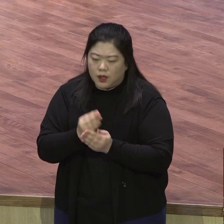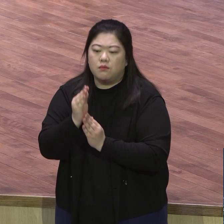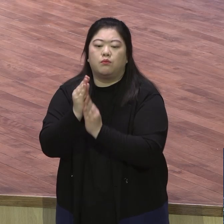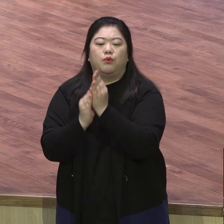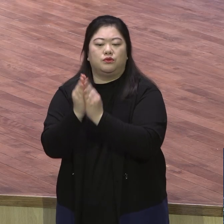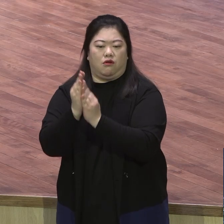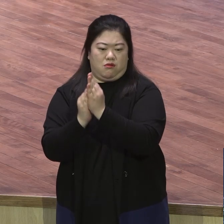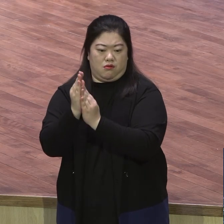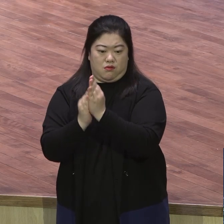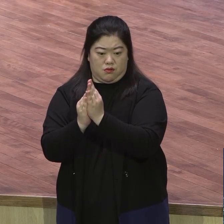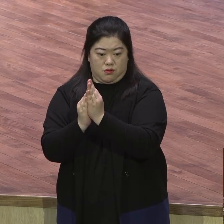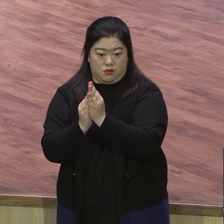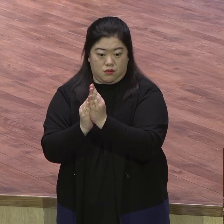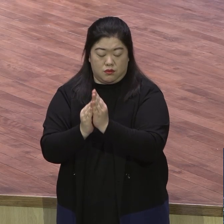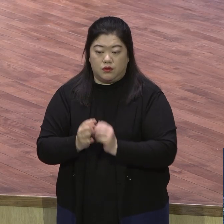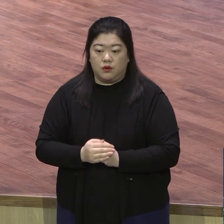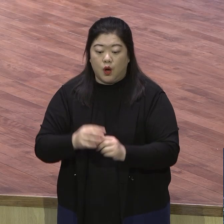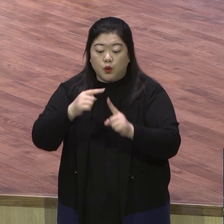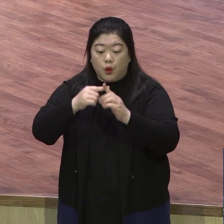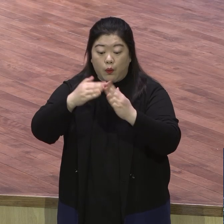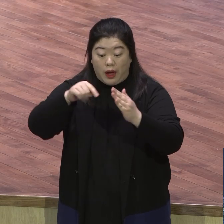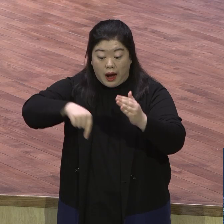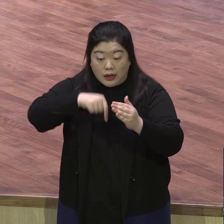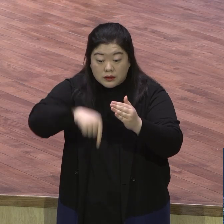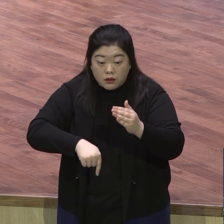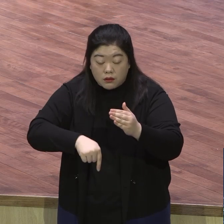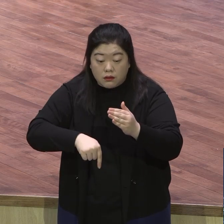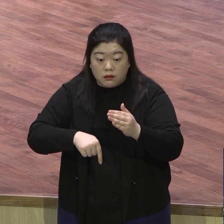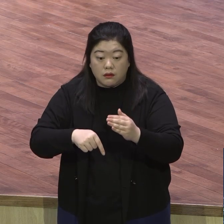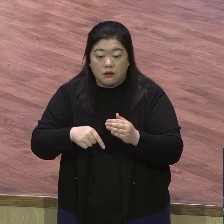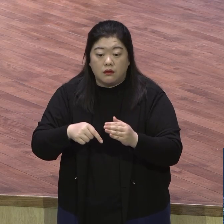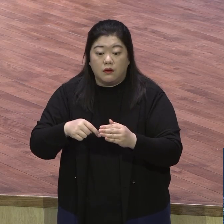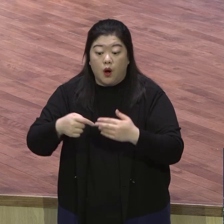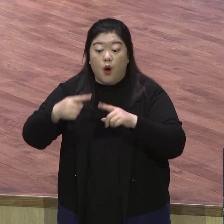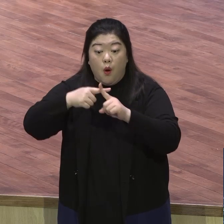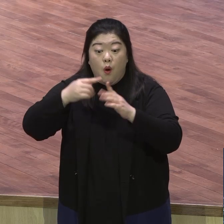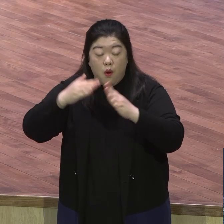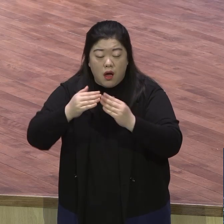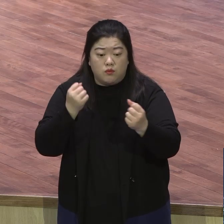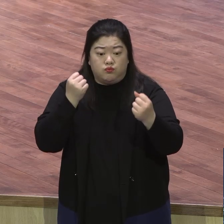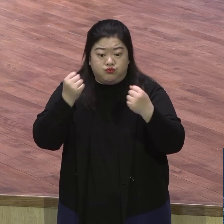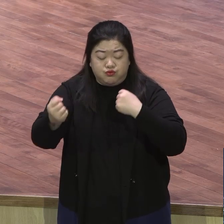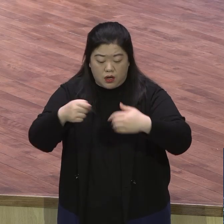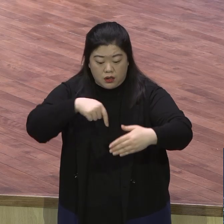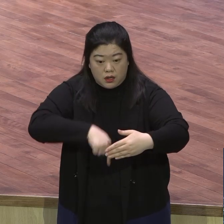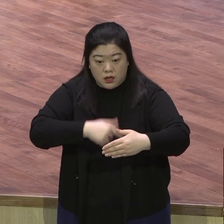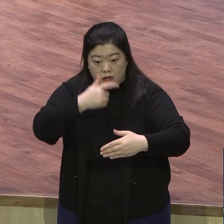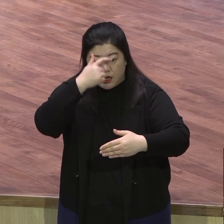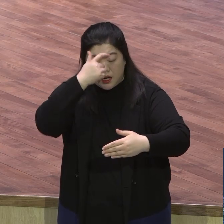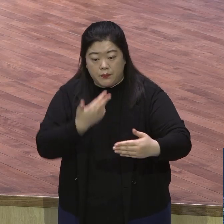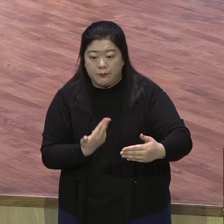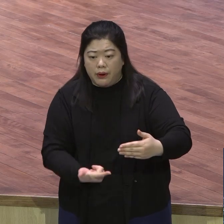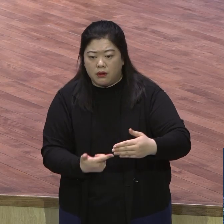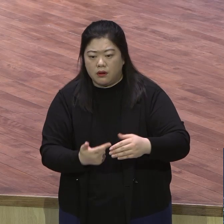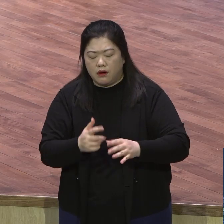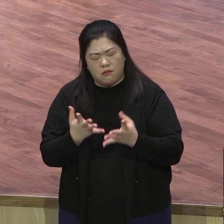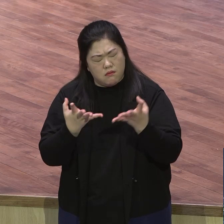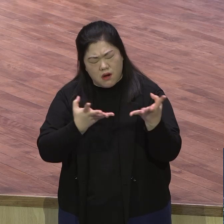교회 안에 있으면서 예배 잃어버렸어요. 예배들은 또 앉아있는데 예배 안 드려